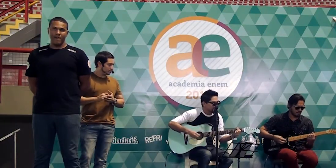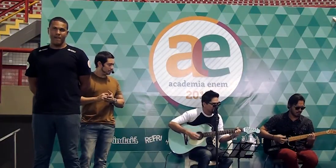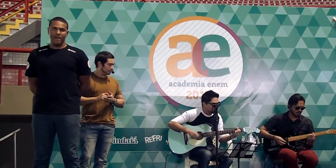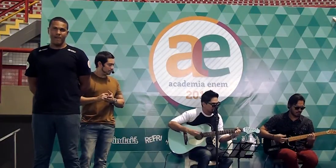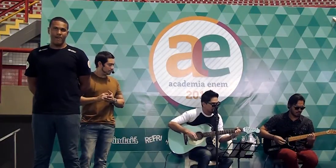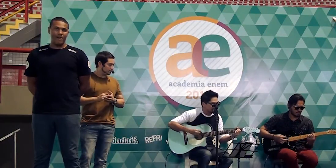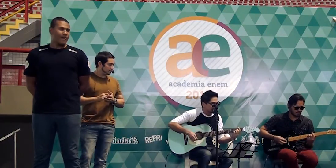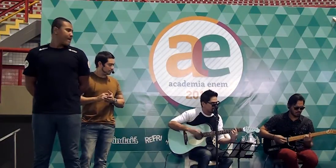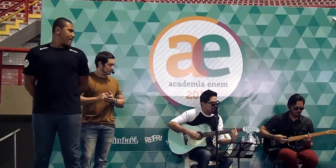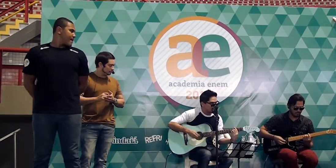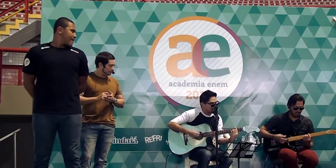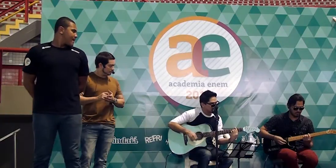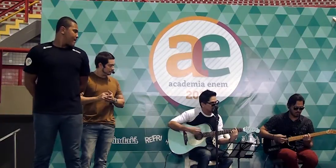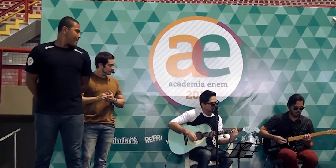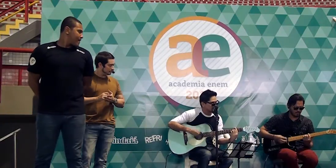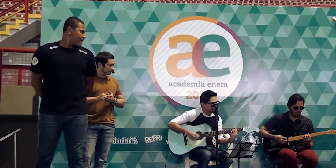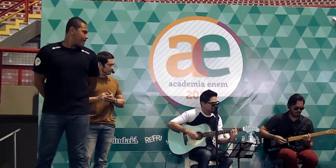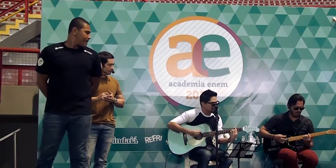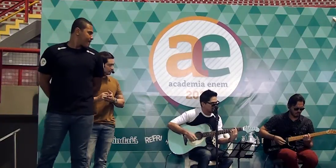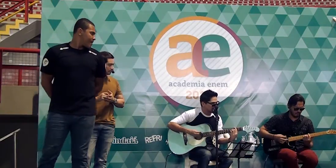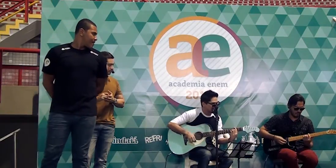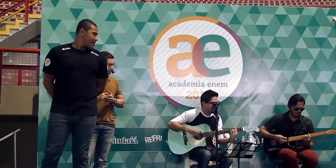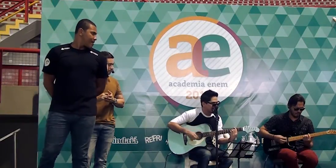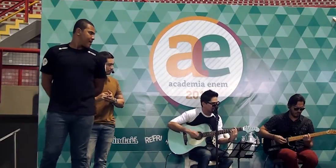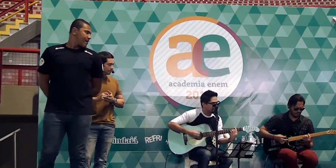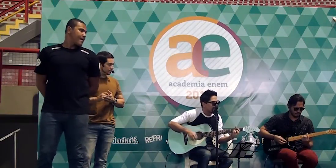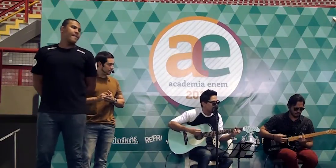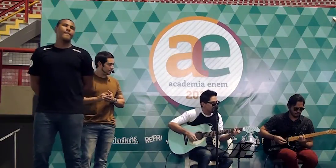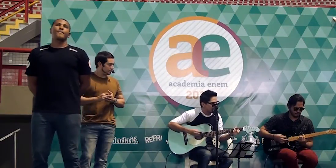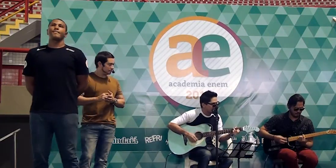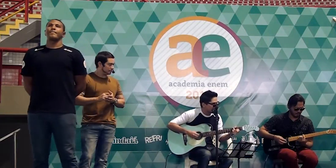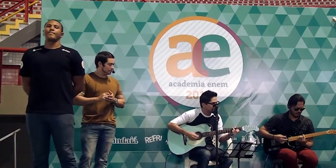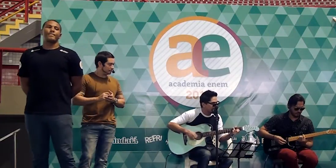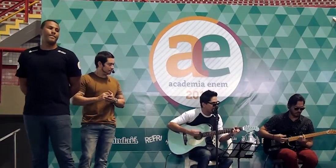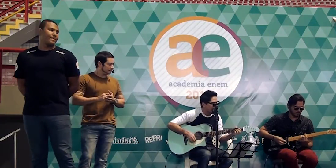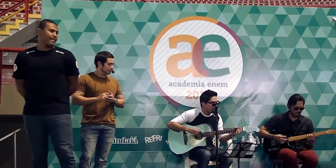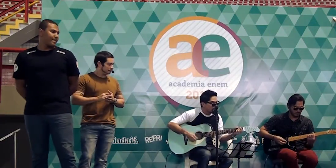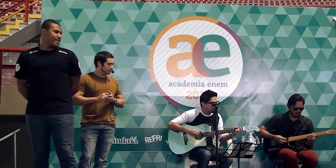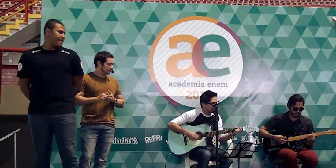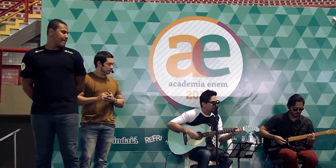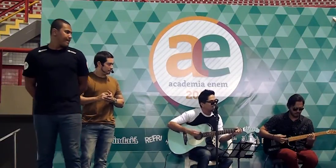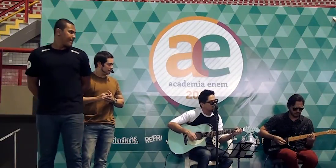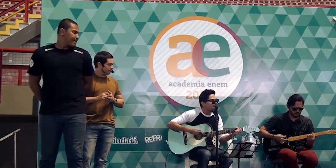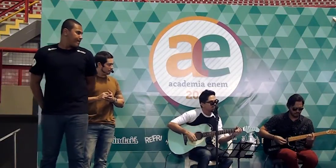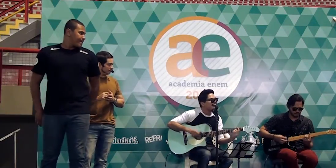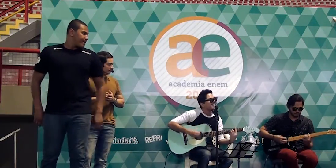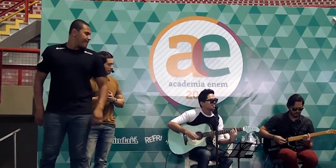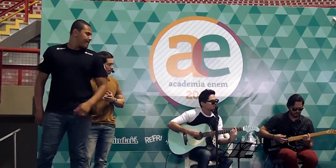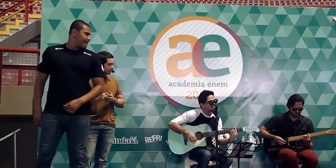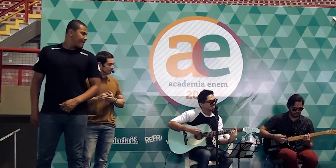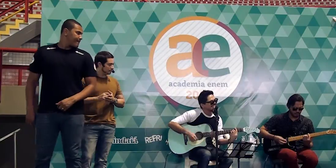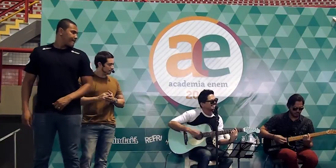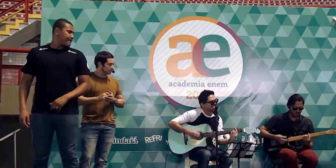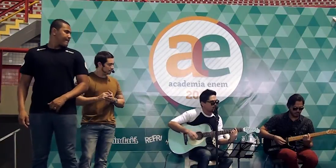assim que tem que ser. Vamos fazer nosso dever de casa. E aí então, vocês vão ver suas crianças